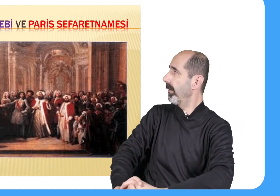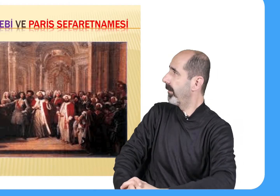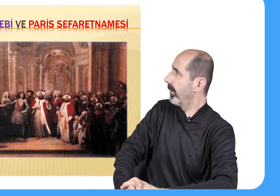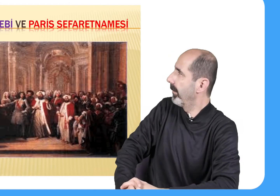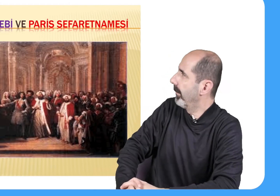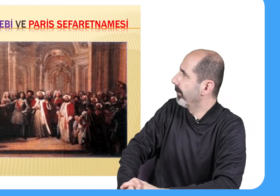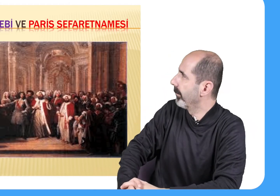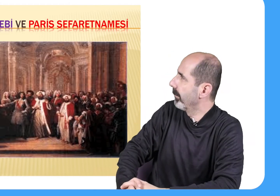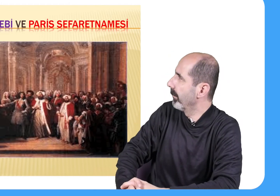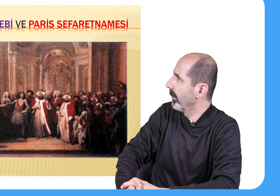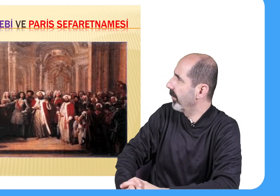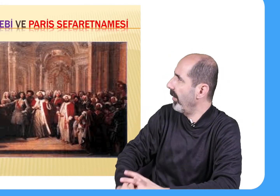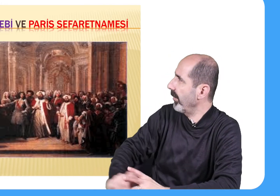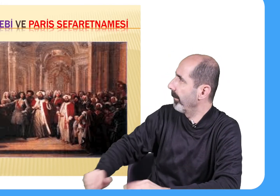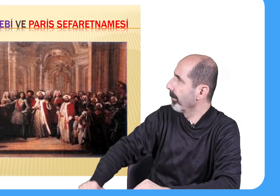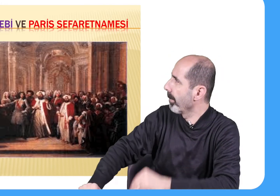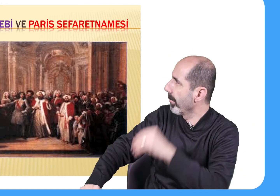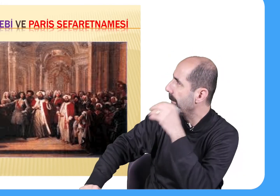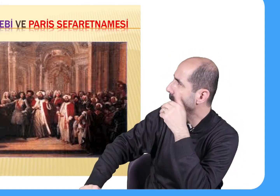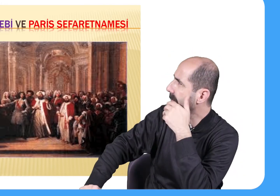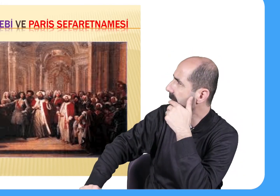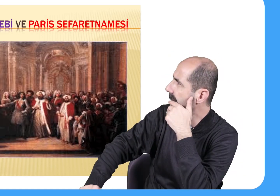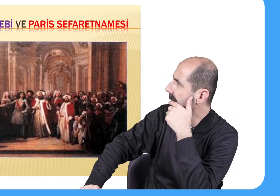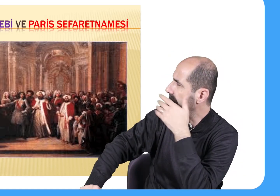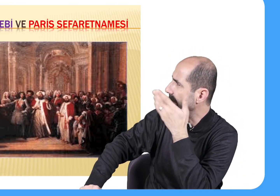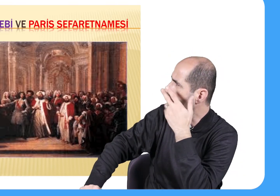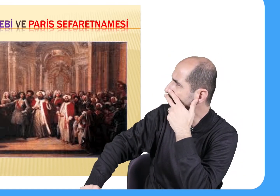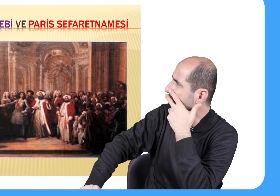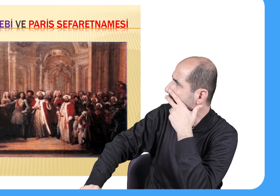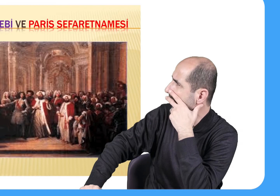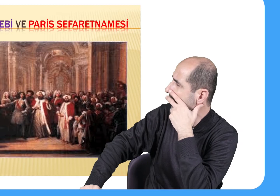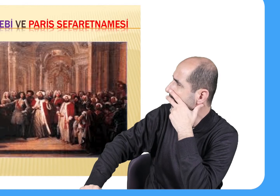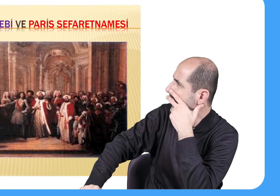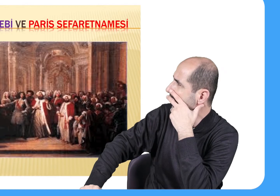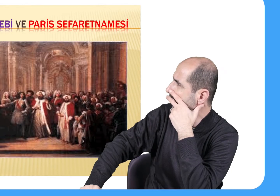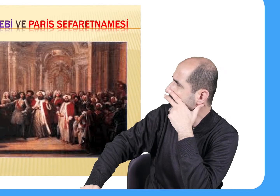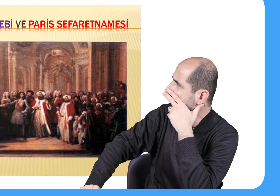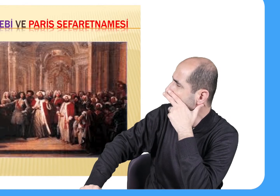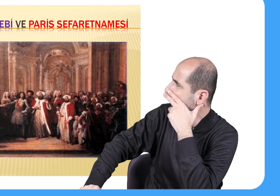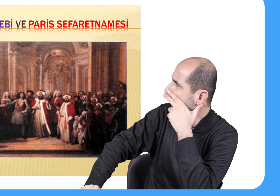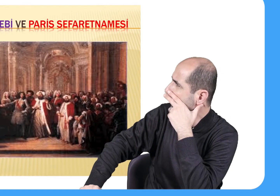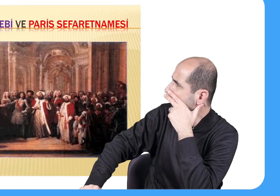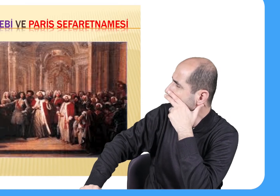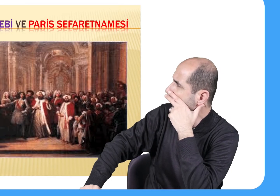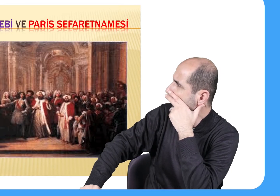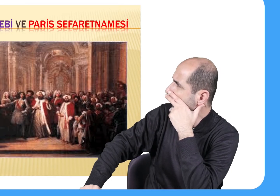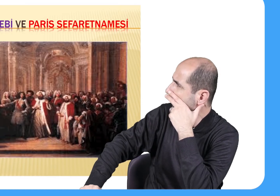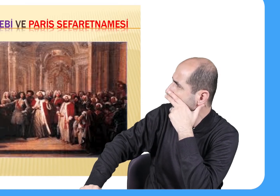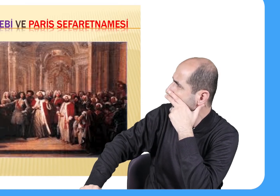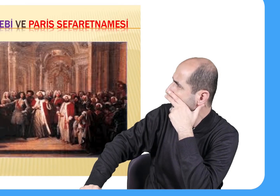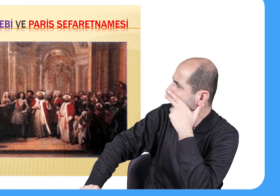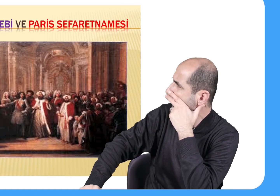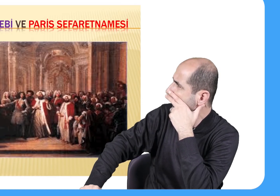Evet Fransa bu Fransa'da gibi Saray içerisinden bir